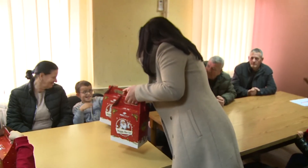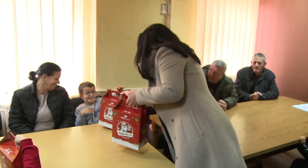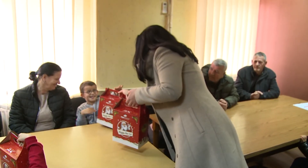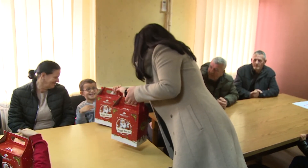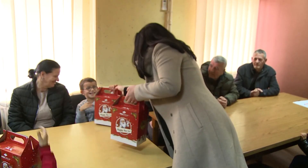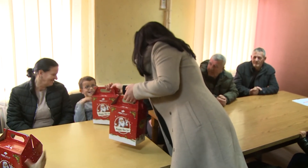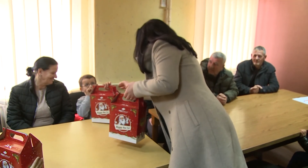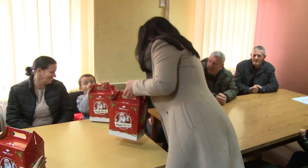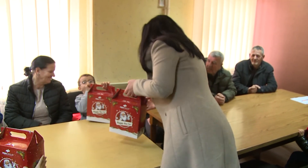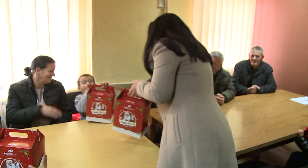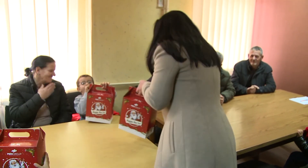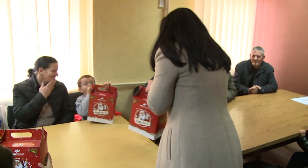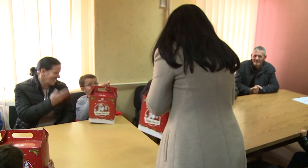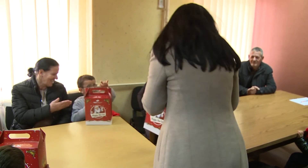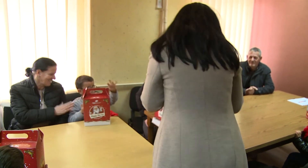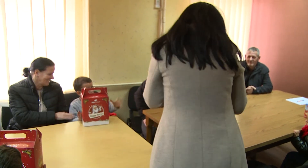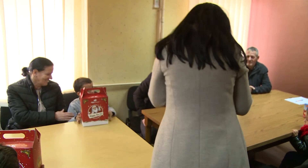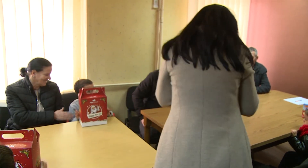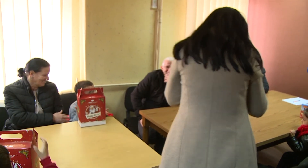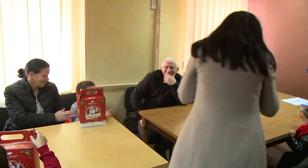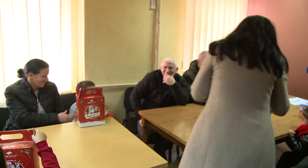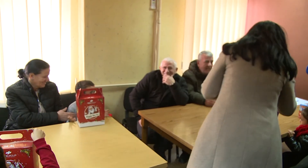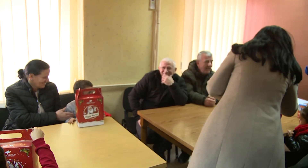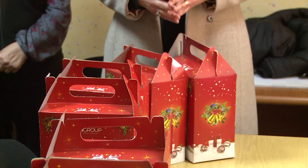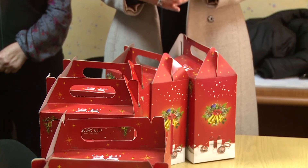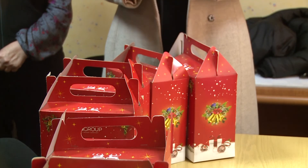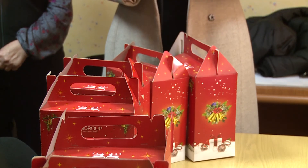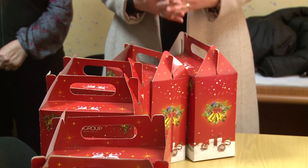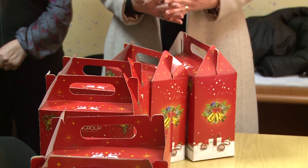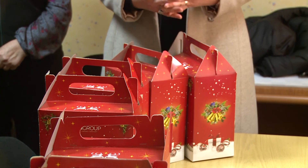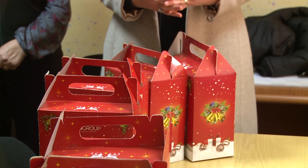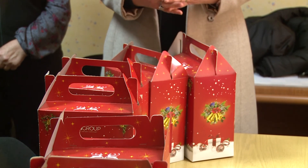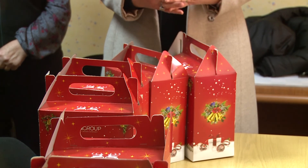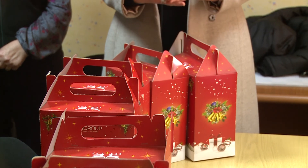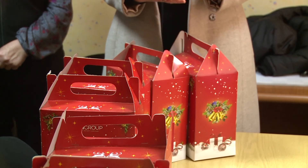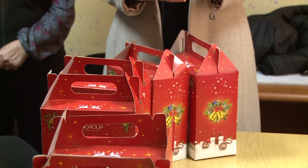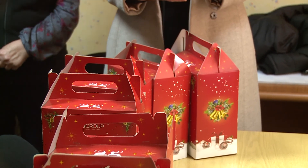Bëhet thirrje që përkrahja për ta të jetë më gjithë përfshirë se krahas nevojave që kanë.